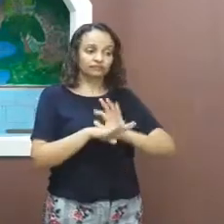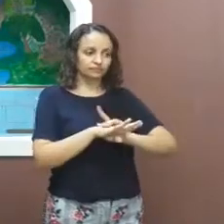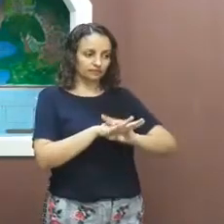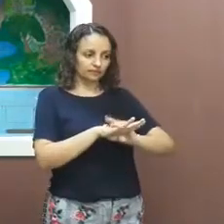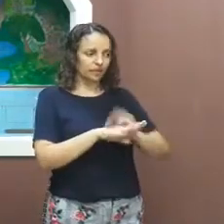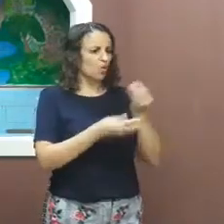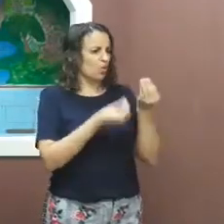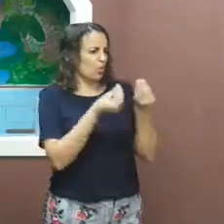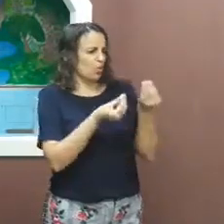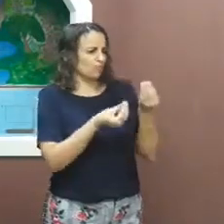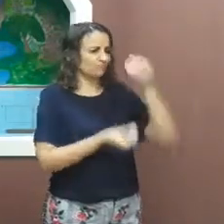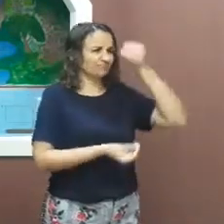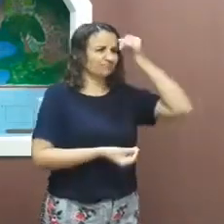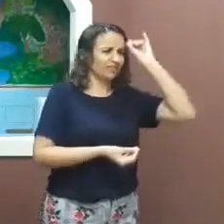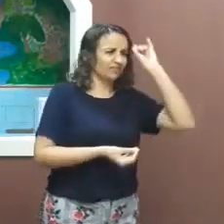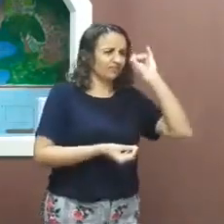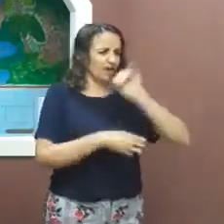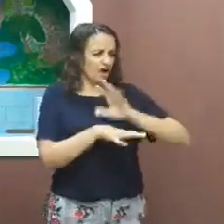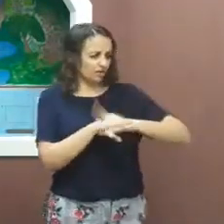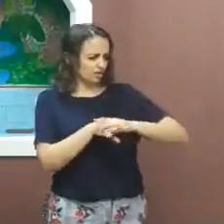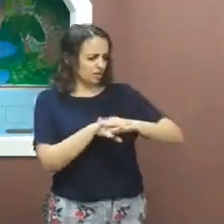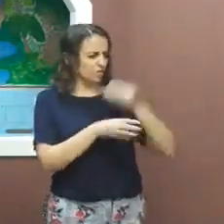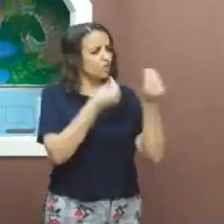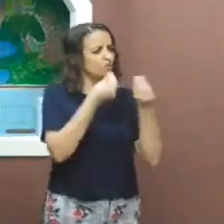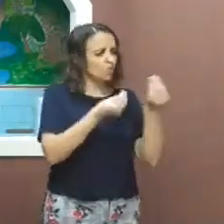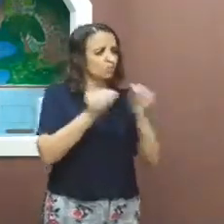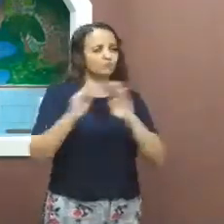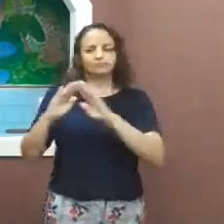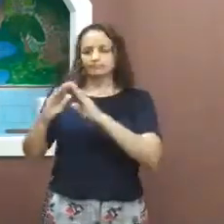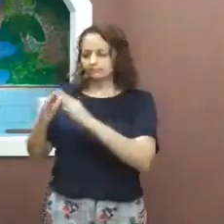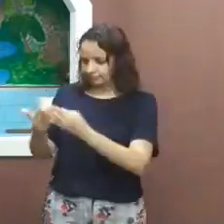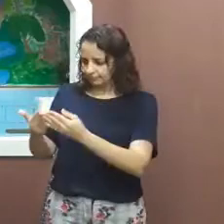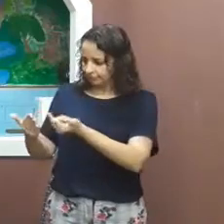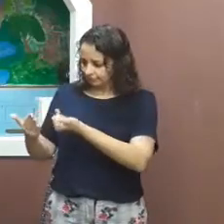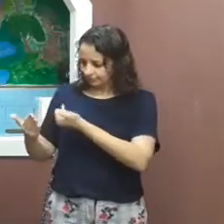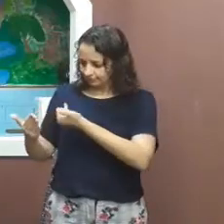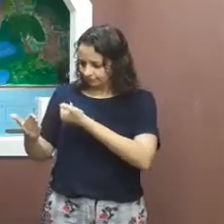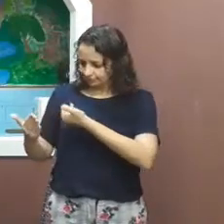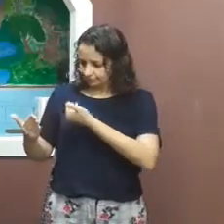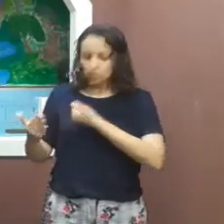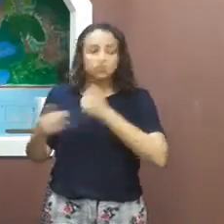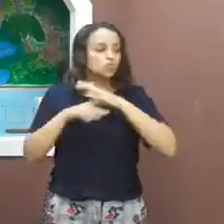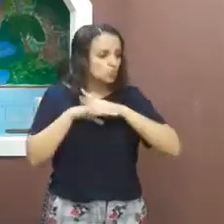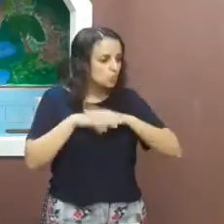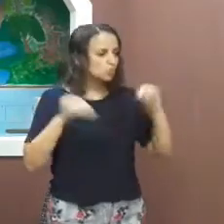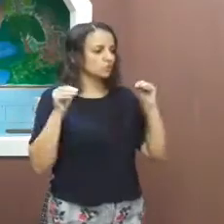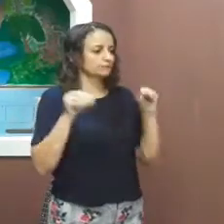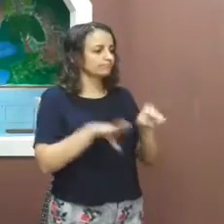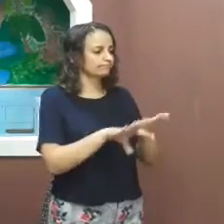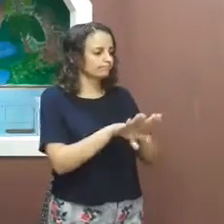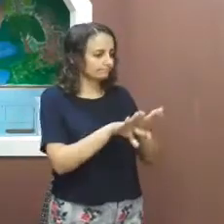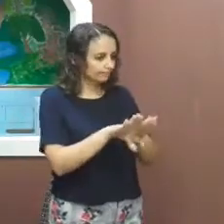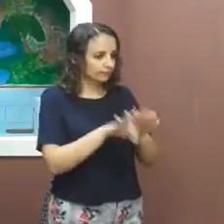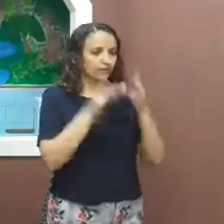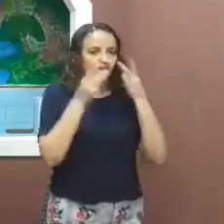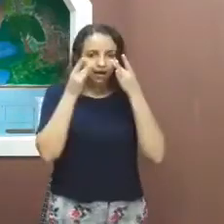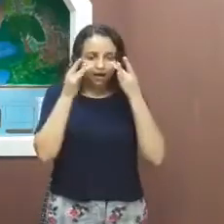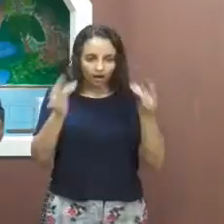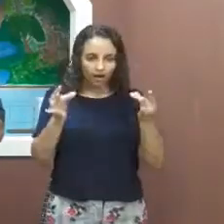para diminuir os sintomas e, se for da vontade de Deus, até para curar. Volto a falar, não